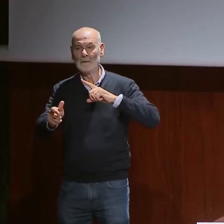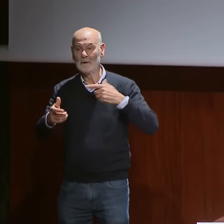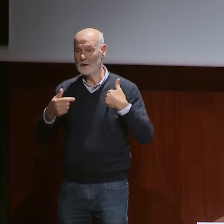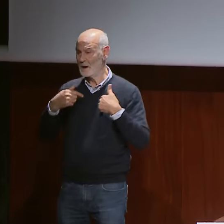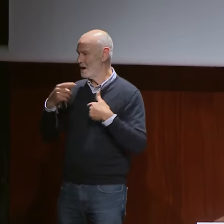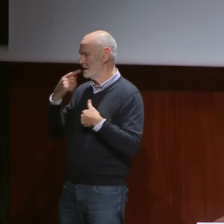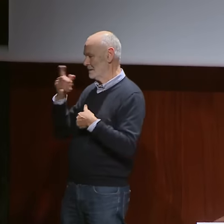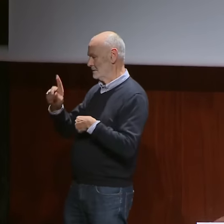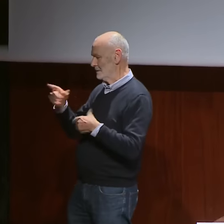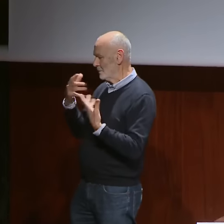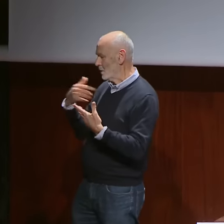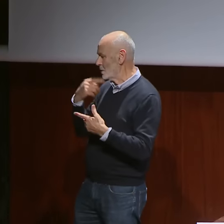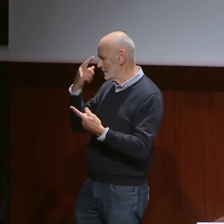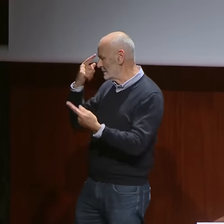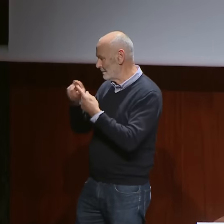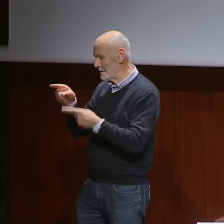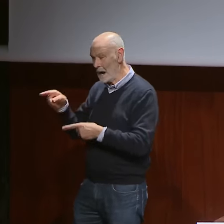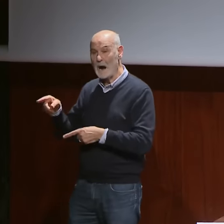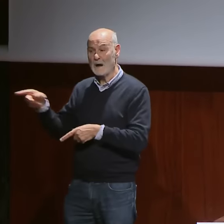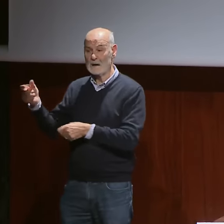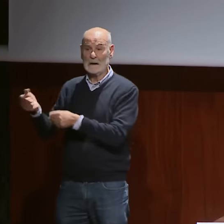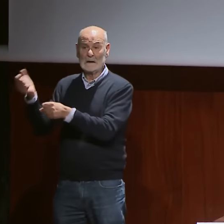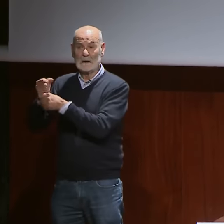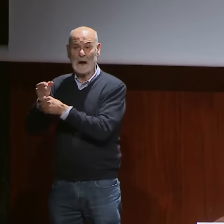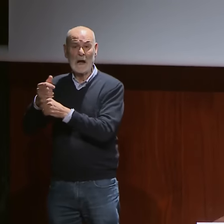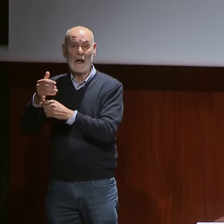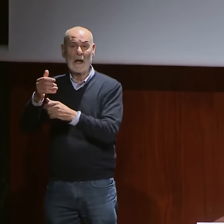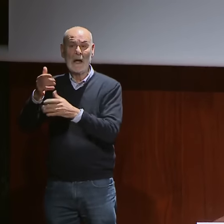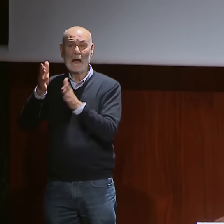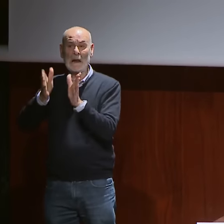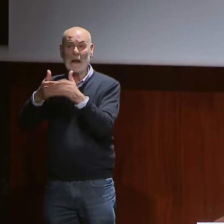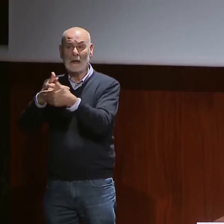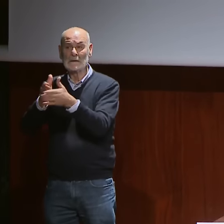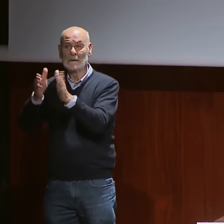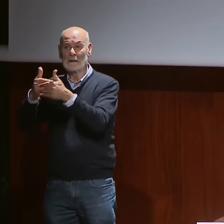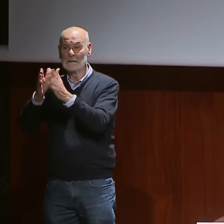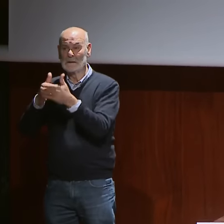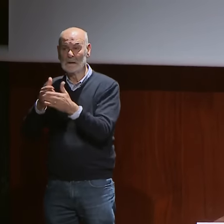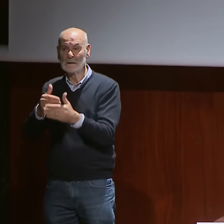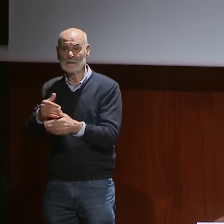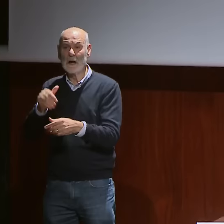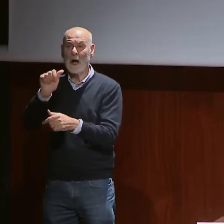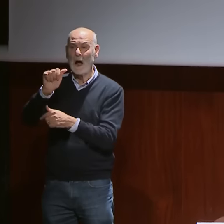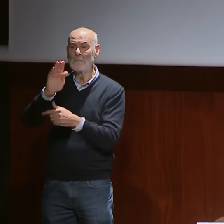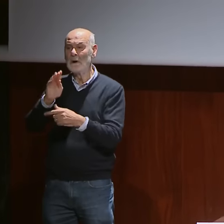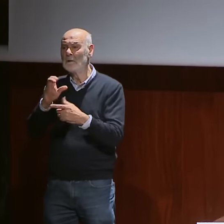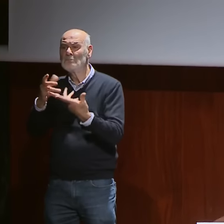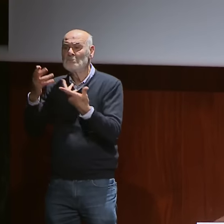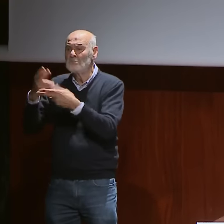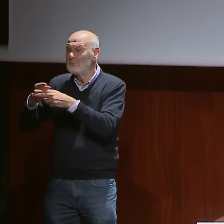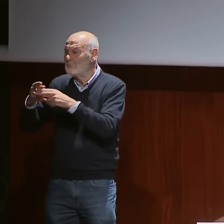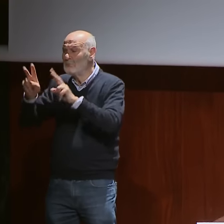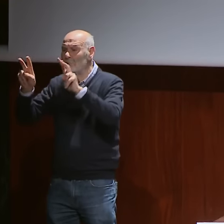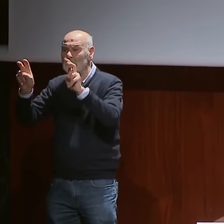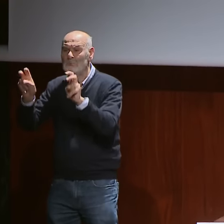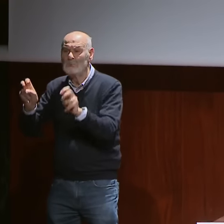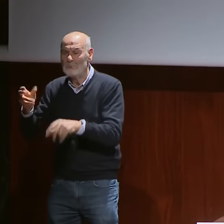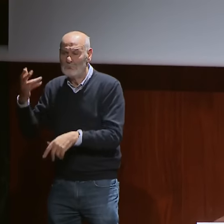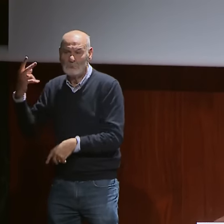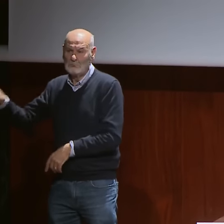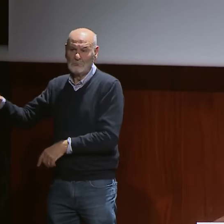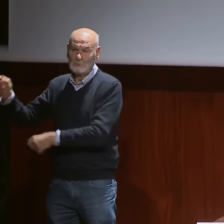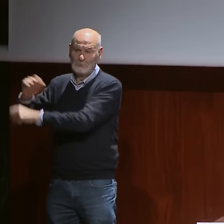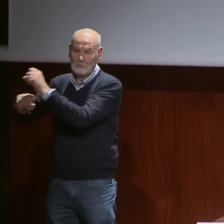écrit, il a fallu un peu le réordonner. Et donc on a travaillé ensemble pour